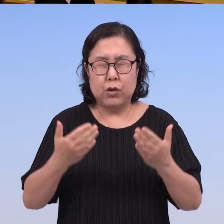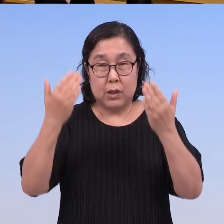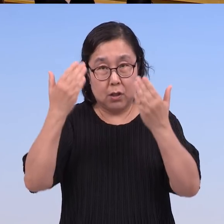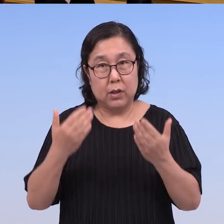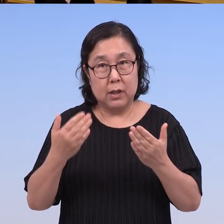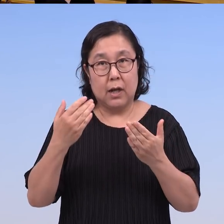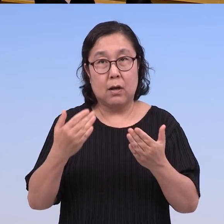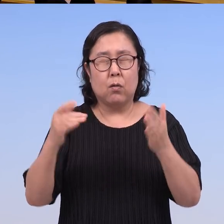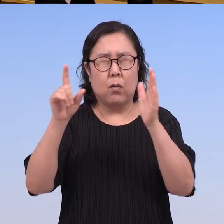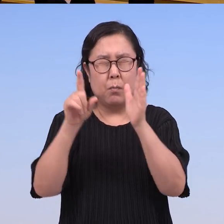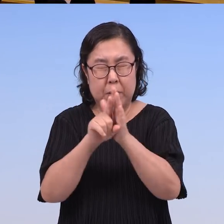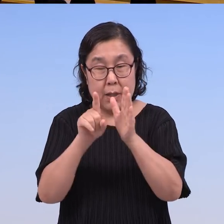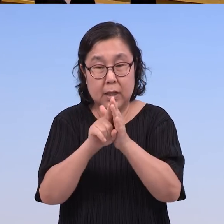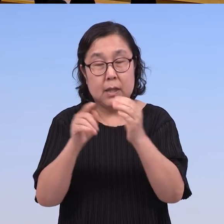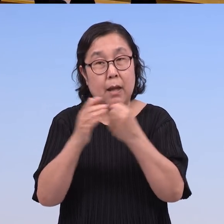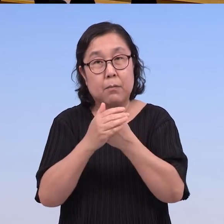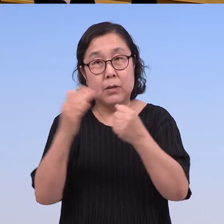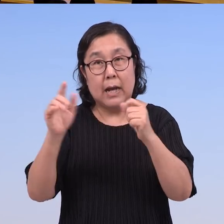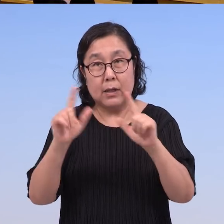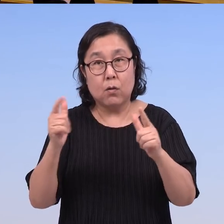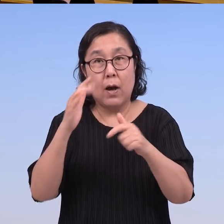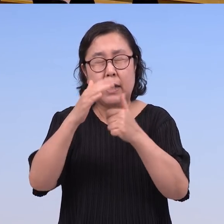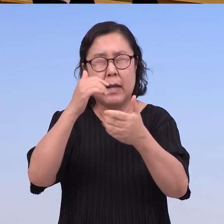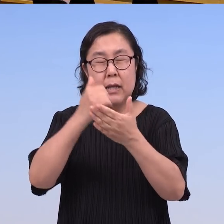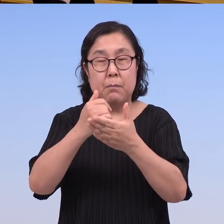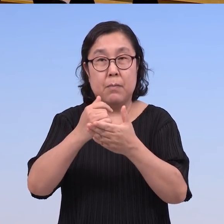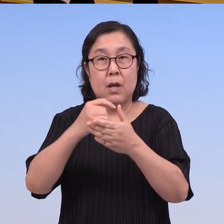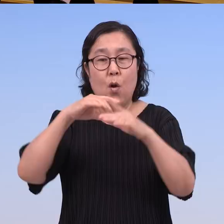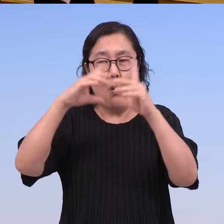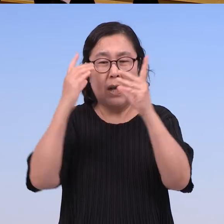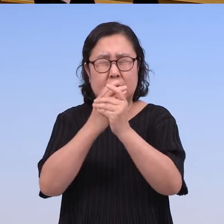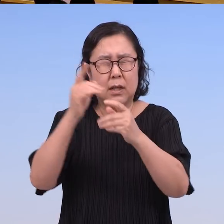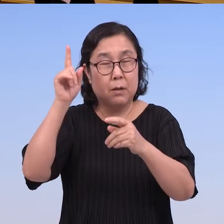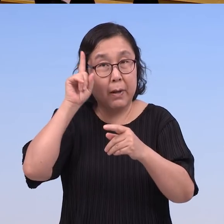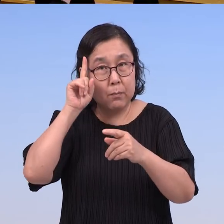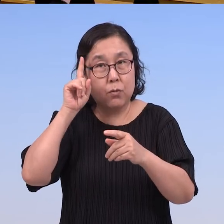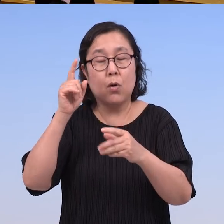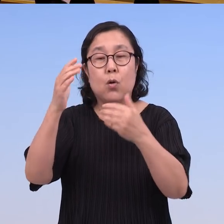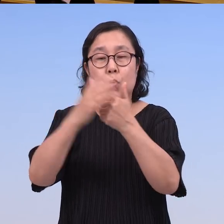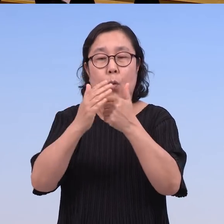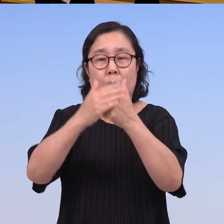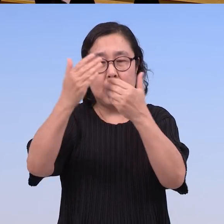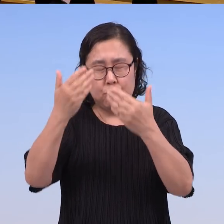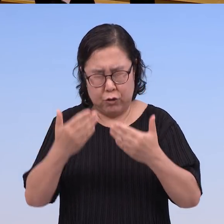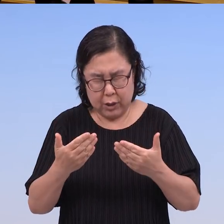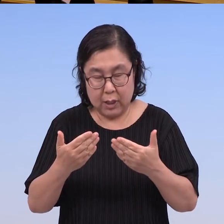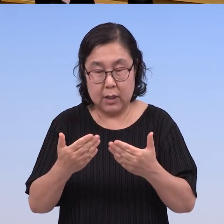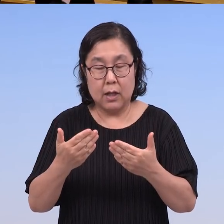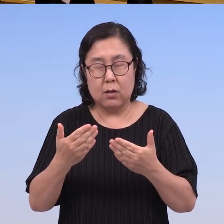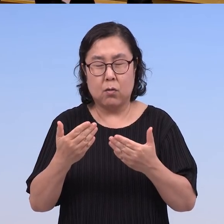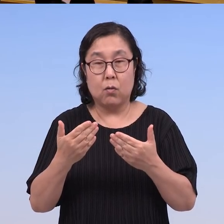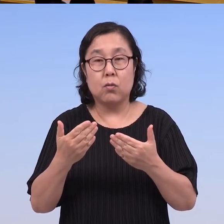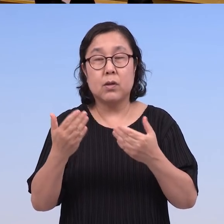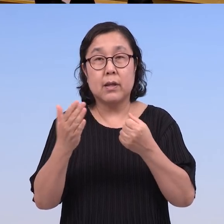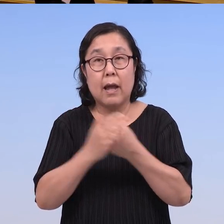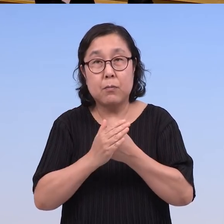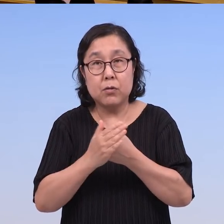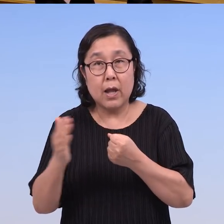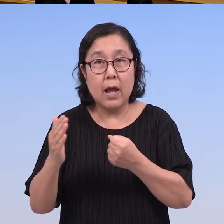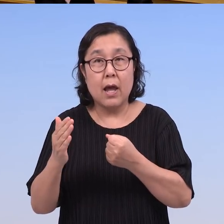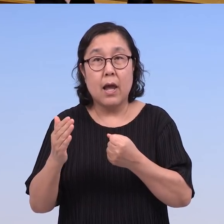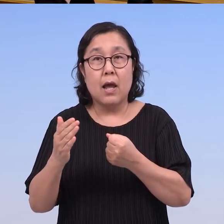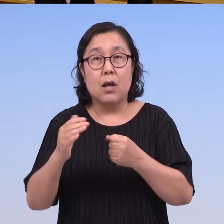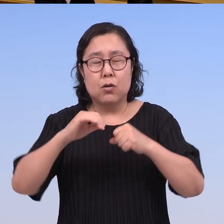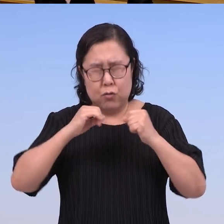그 일이 하나님이 100% 도와주실 것 같아서 순종하는 게 아니라, 위험해도